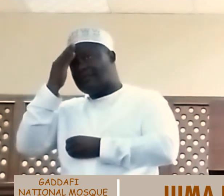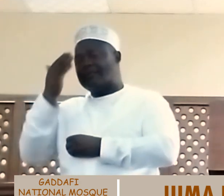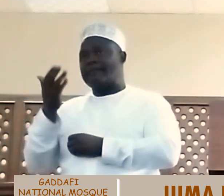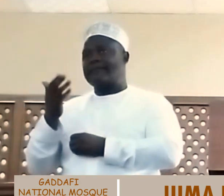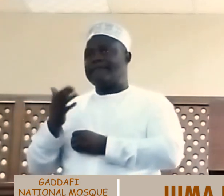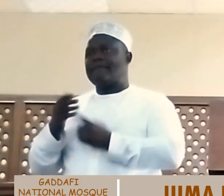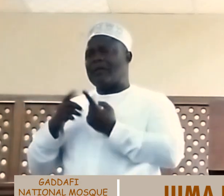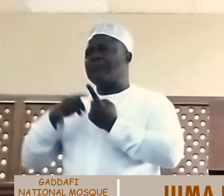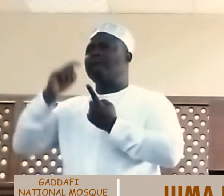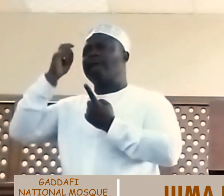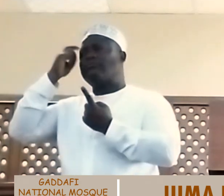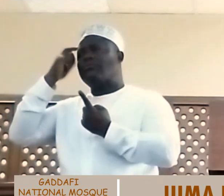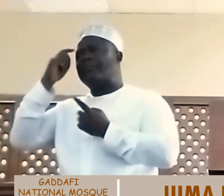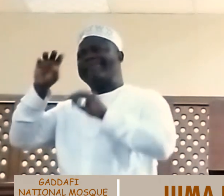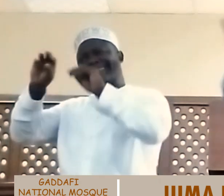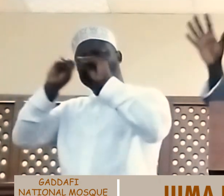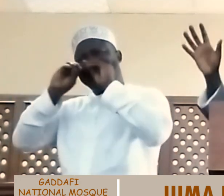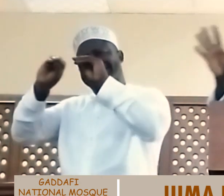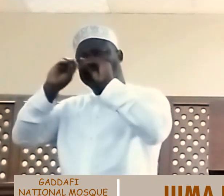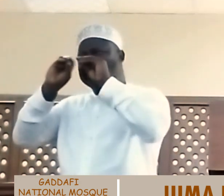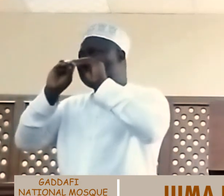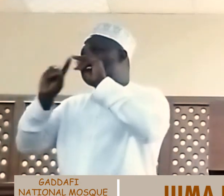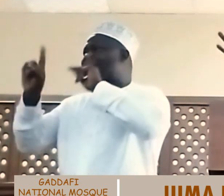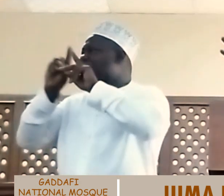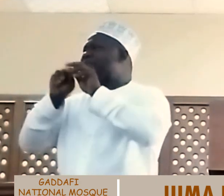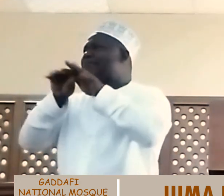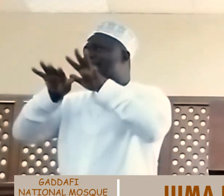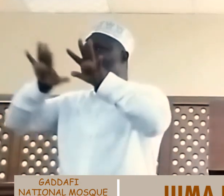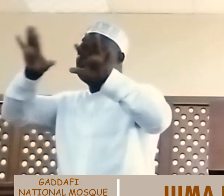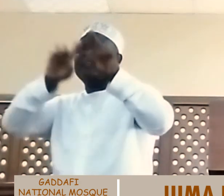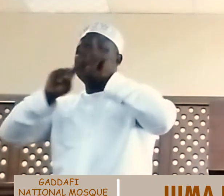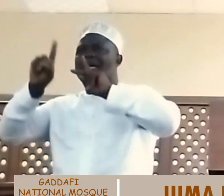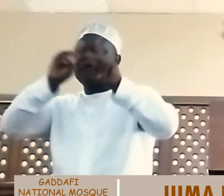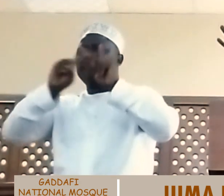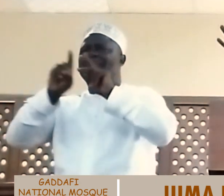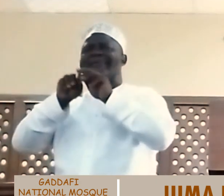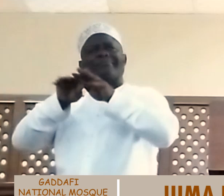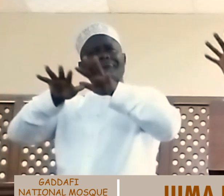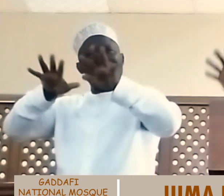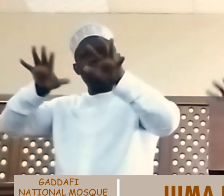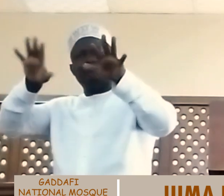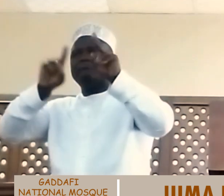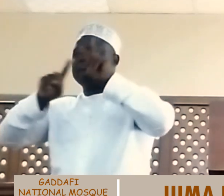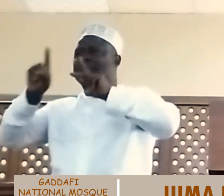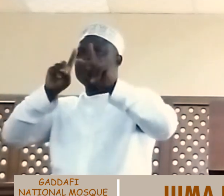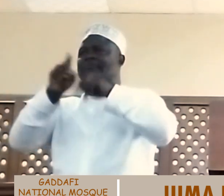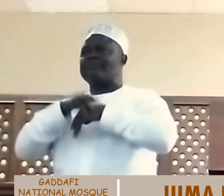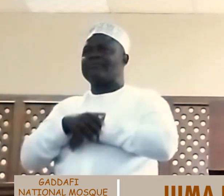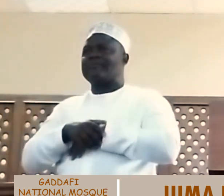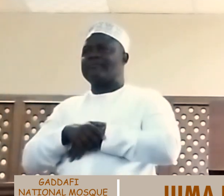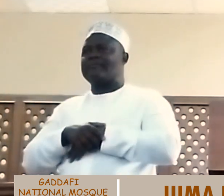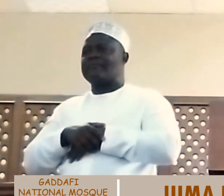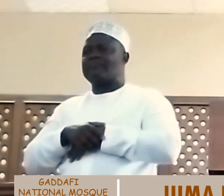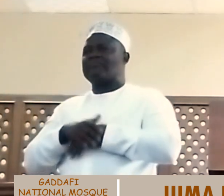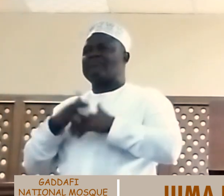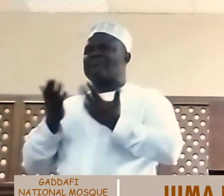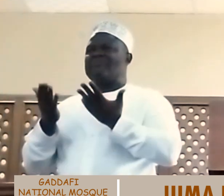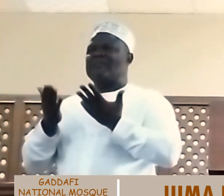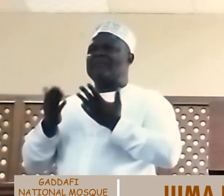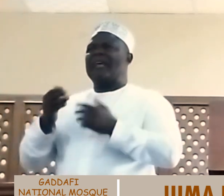ng'ayina knowledge gye yayigiriza abantu ayina irimu gye yasaasaanya eri abantu irimu eyinza